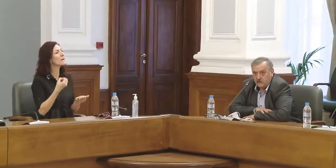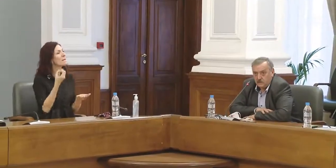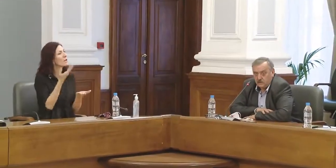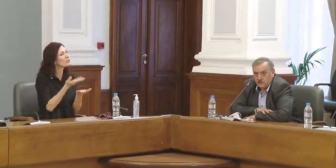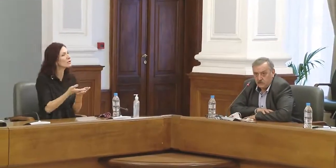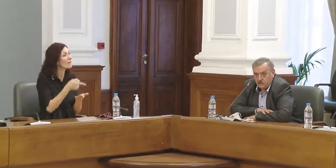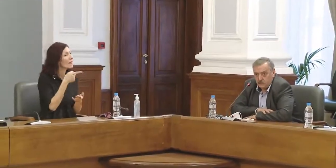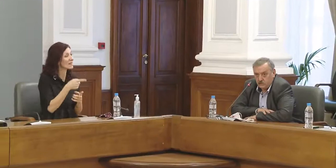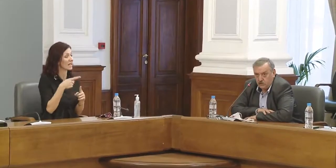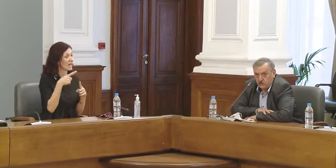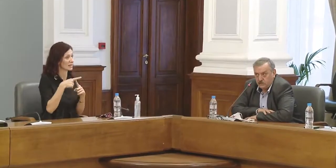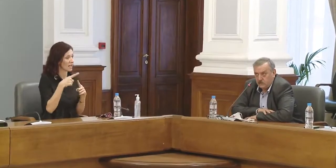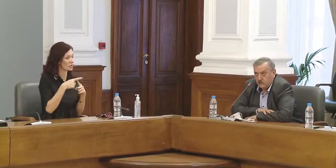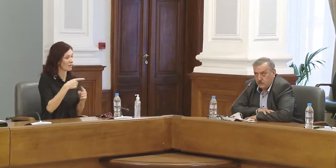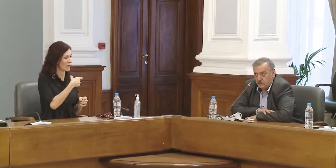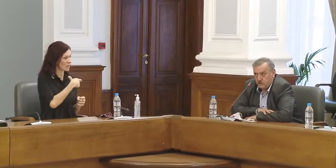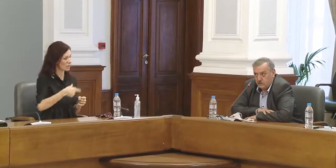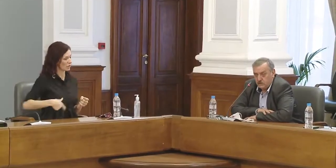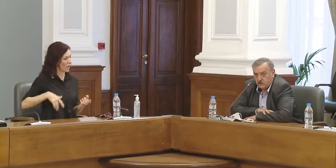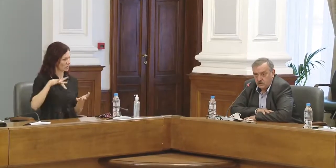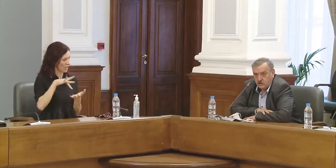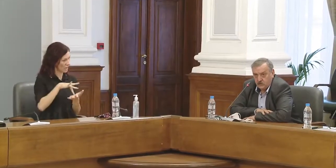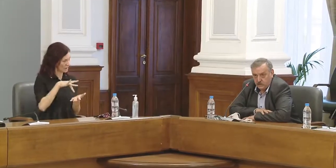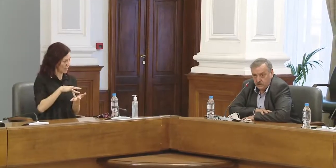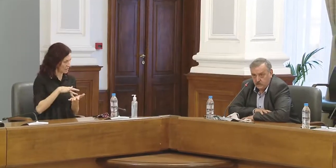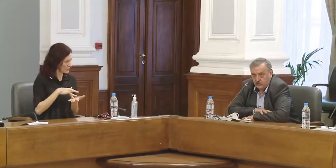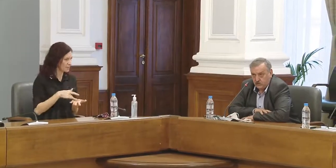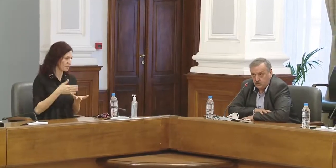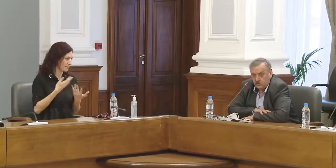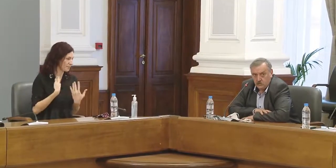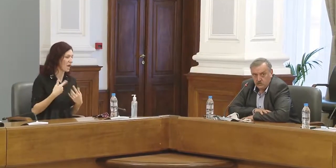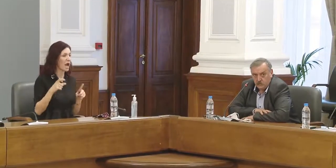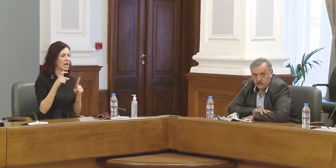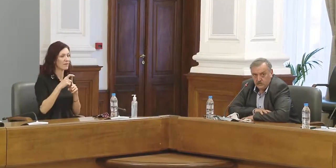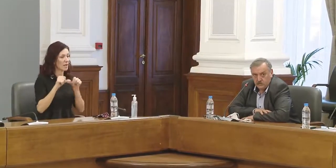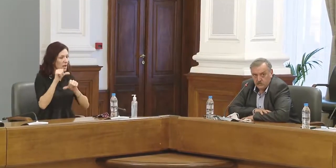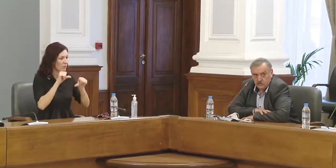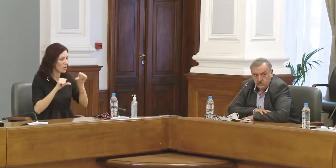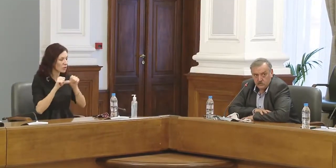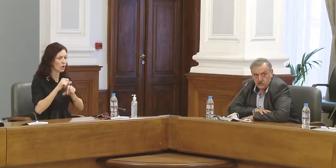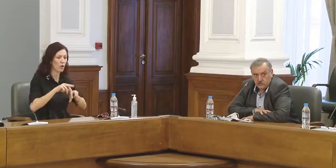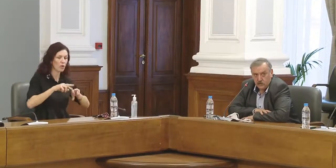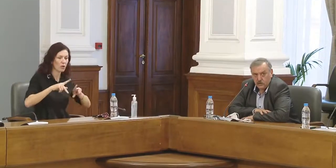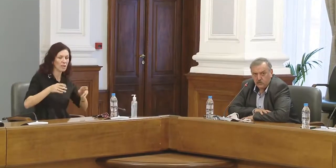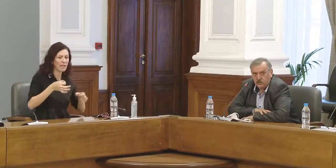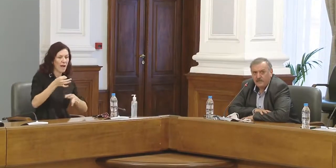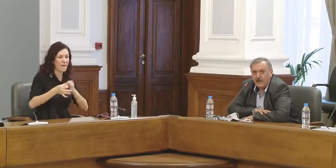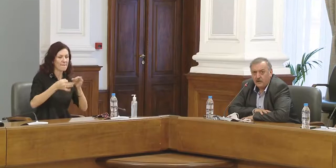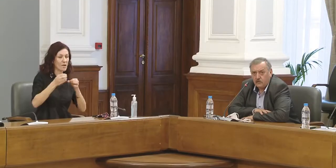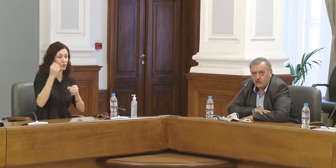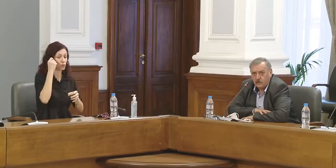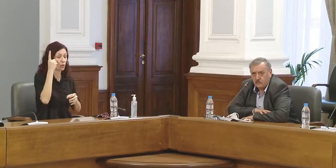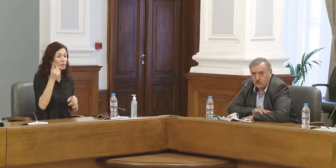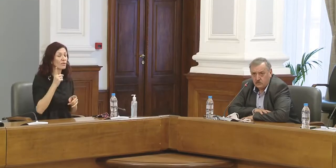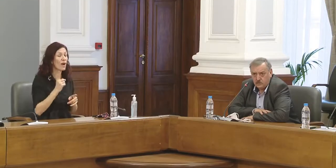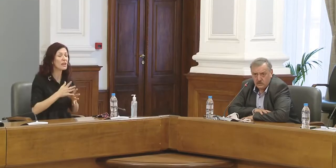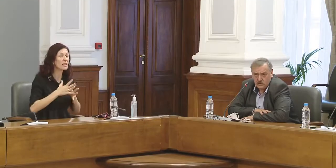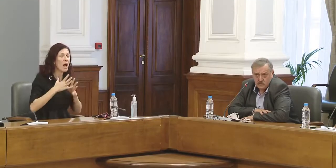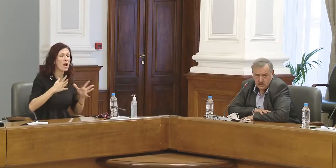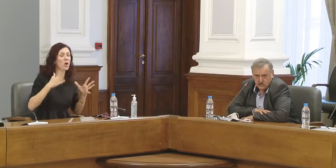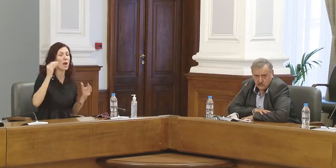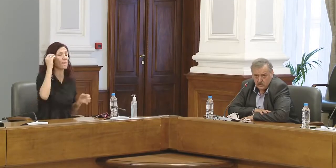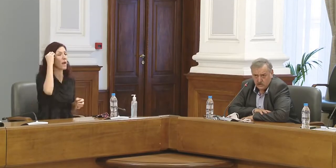на такива тестове в Националния център, референтната лаборатория и колегите вирусолози от отдела, който е най-големия